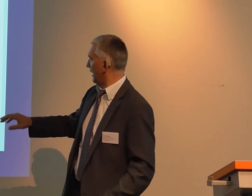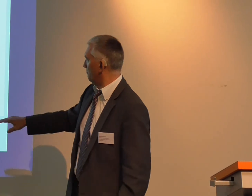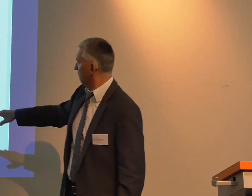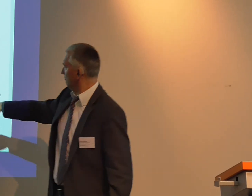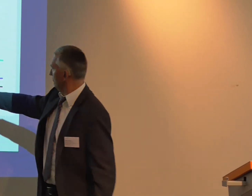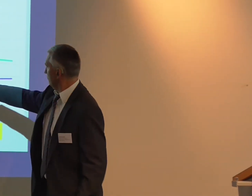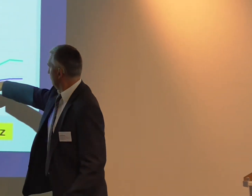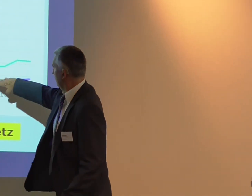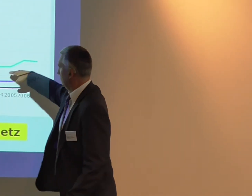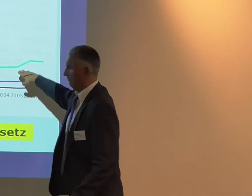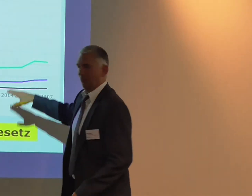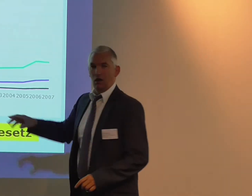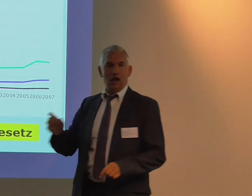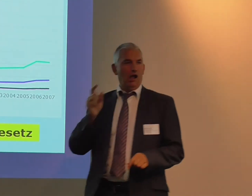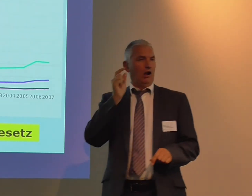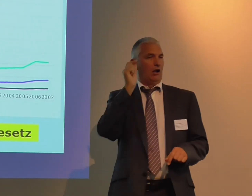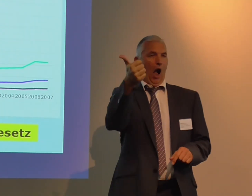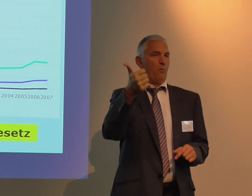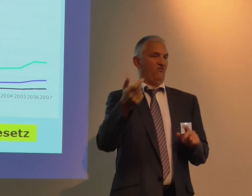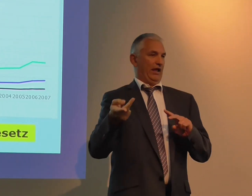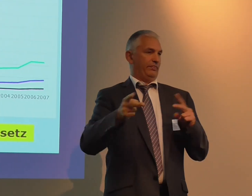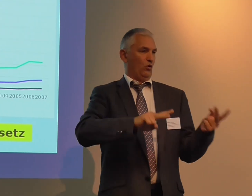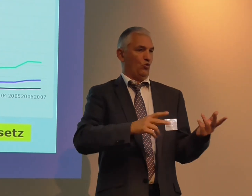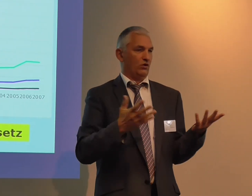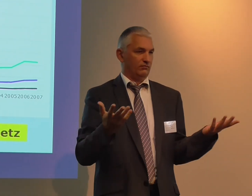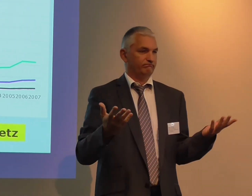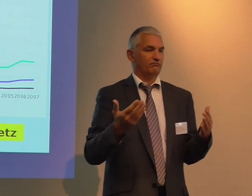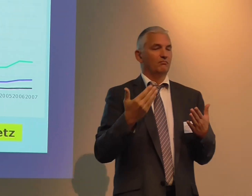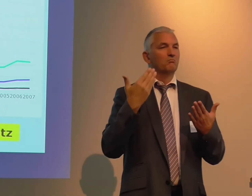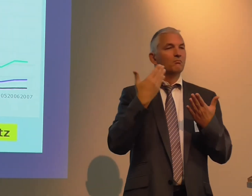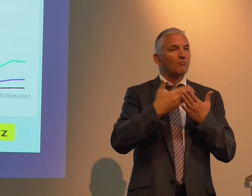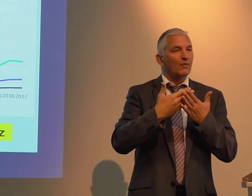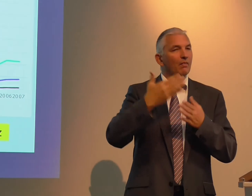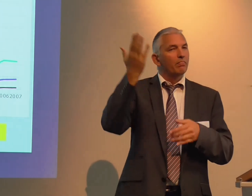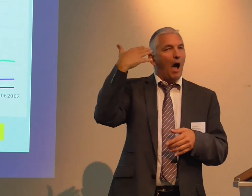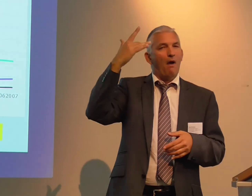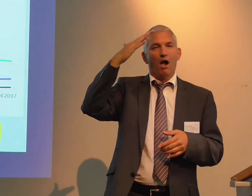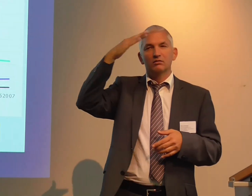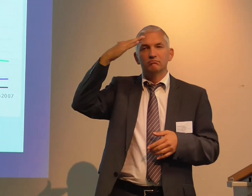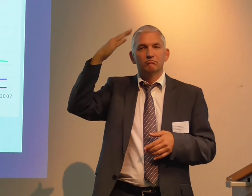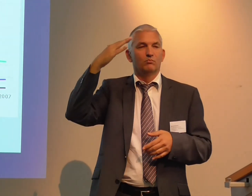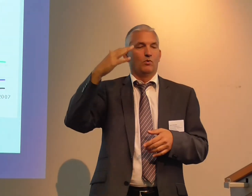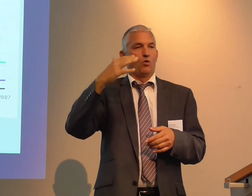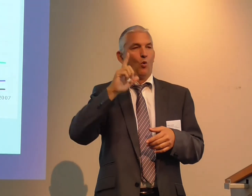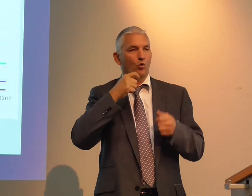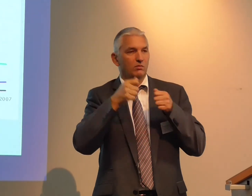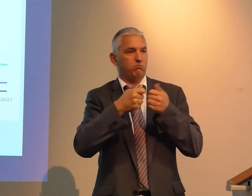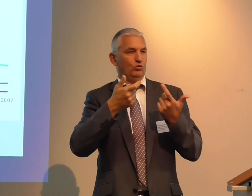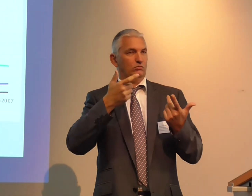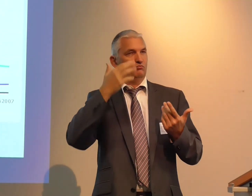Bundesbehindertengleichstellungsgesetz in Kraft getreten ist. Also ich hätte eigentlich erwartet, dass die Kurve da viel stärker ansteigt, tut sie aber nicht. Damals gab es die